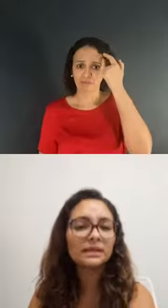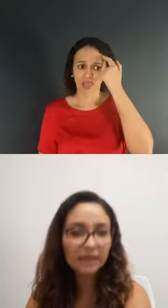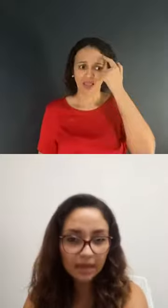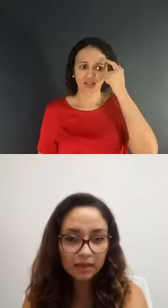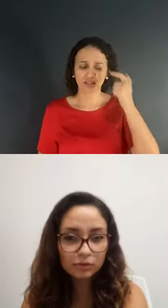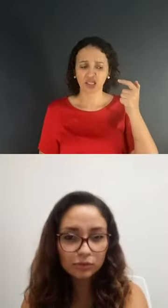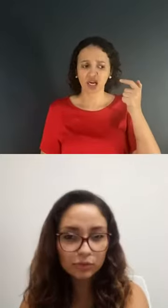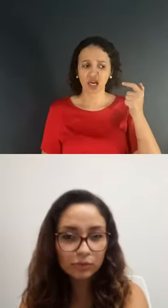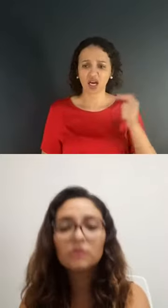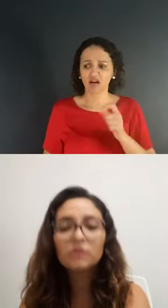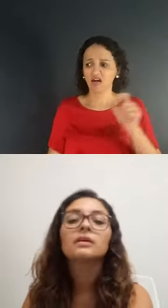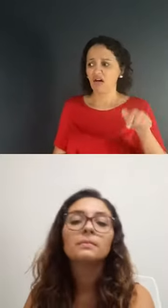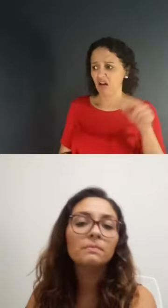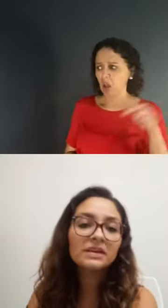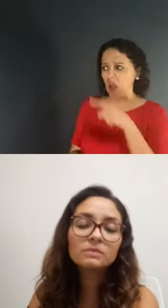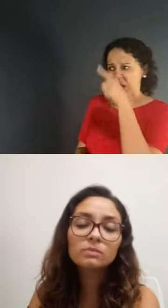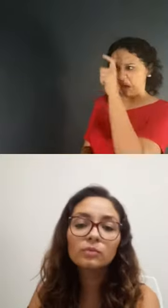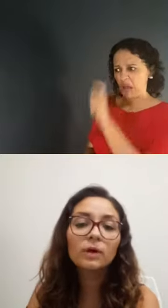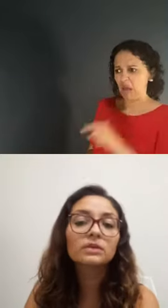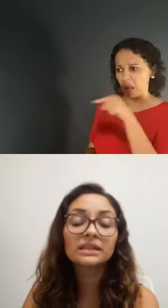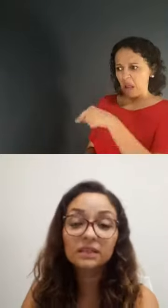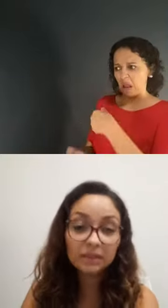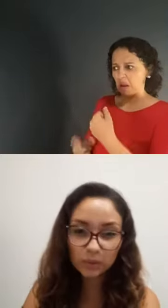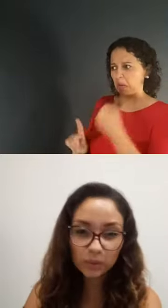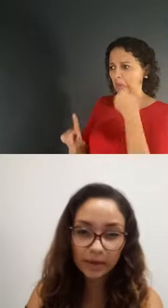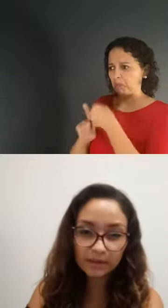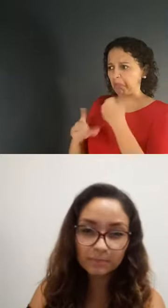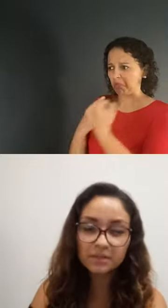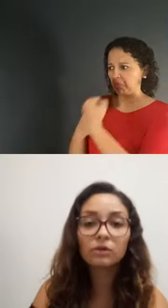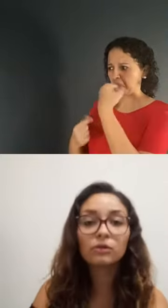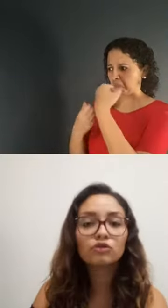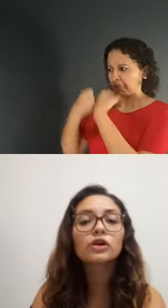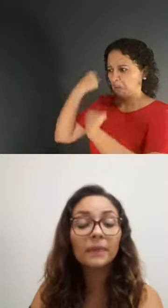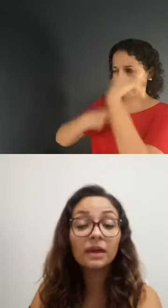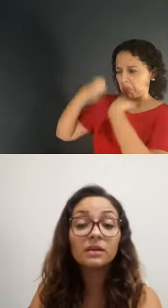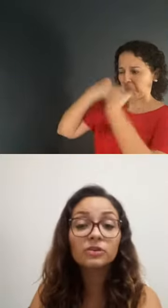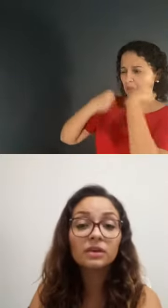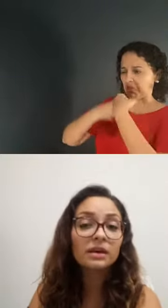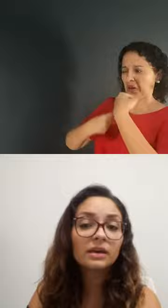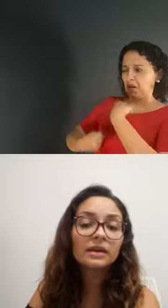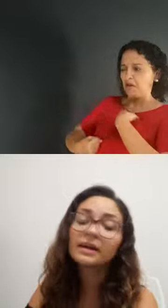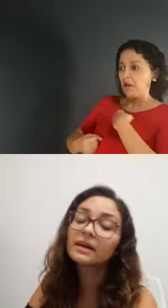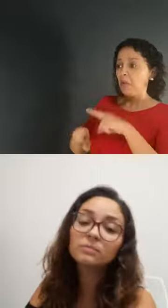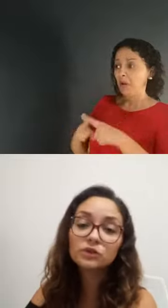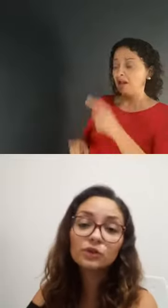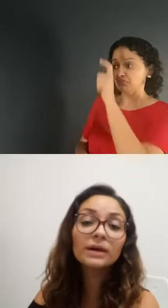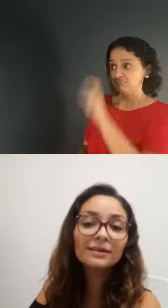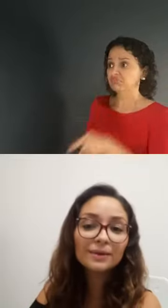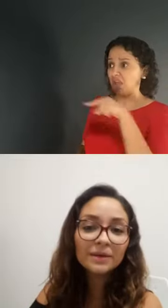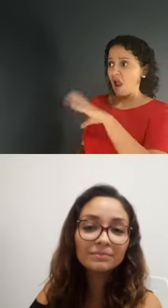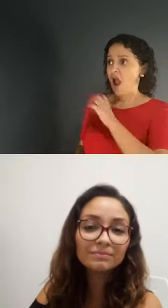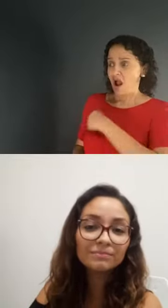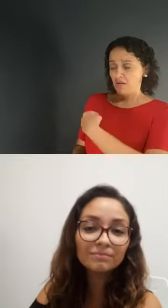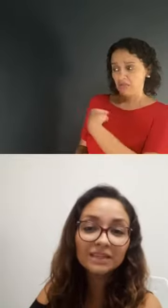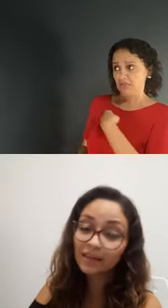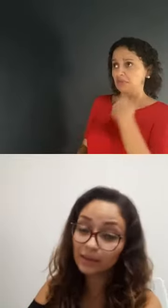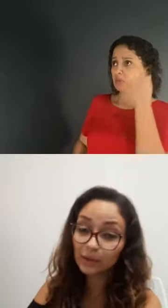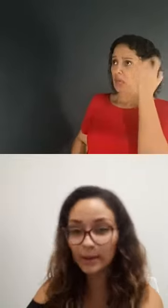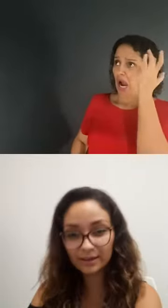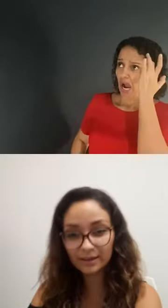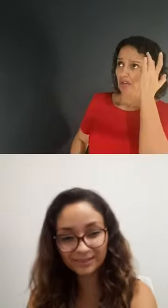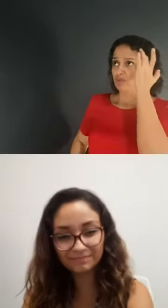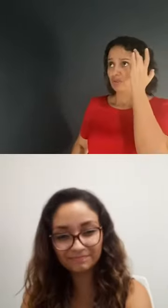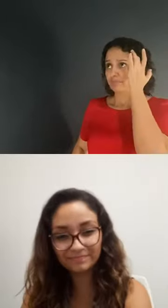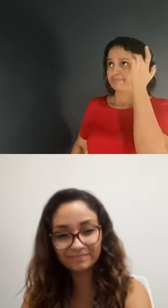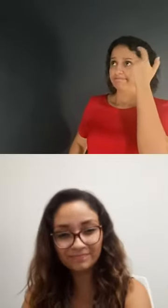mesmo batendo, mesmo maltratando ela psicologicamente, que aquela pessoa ama que está ali